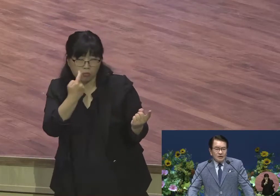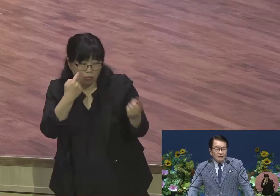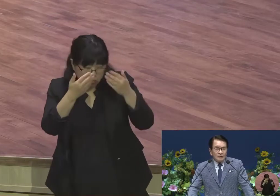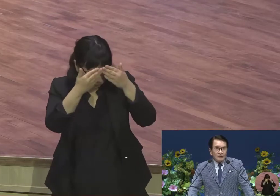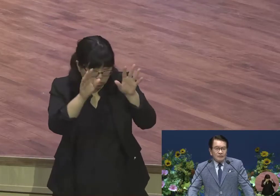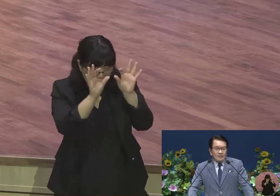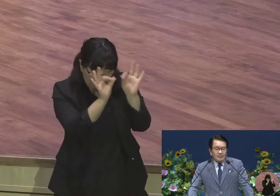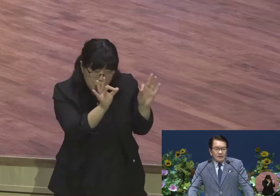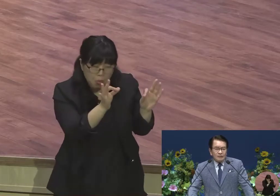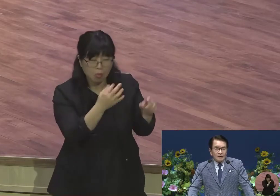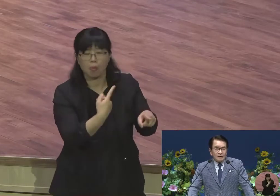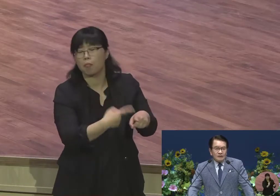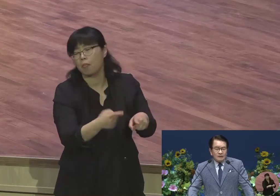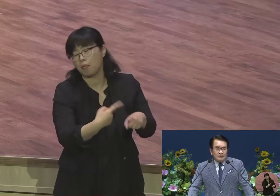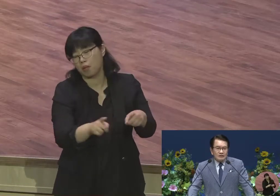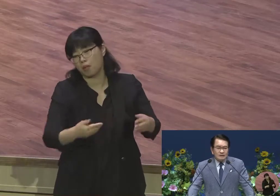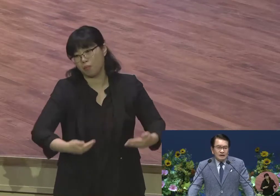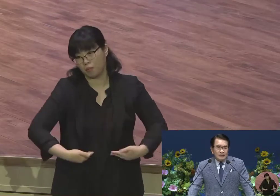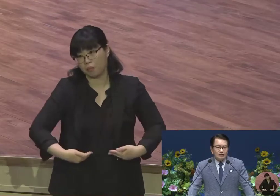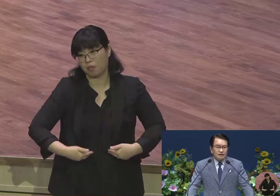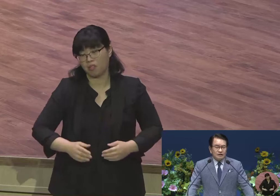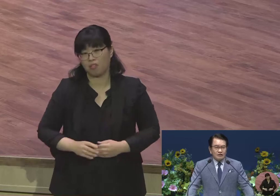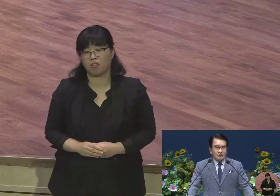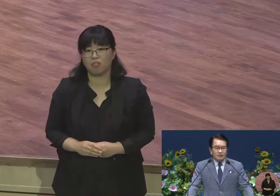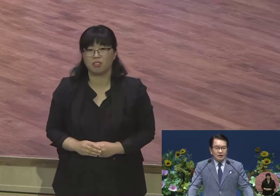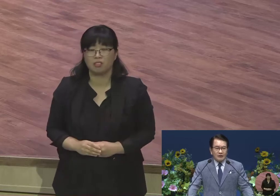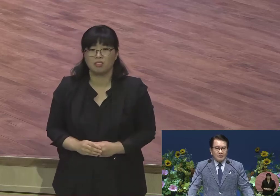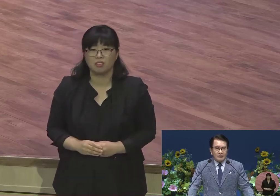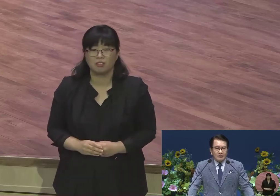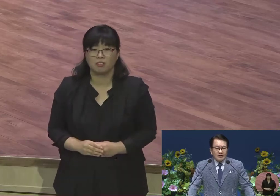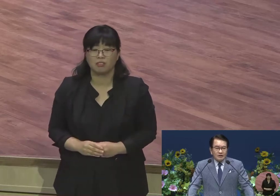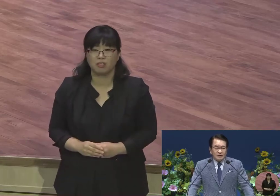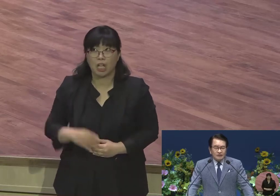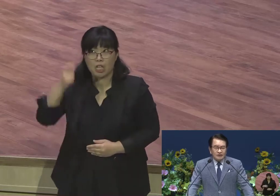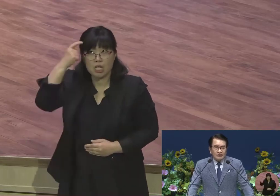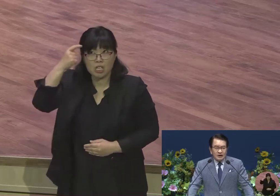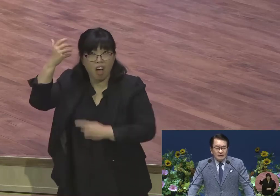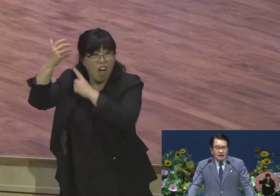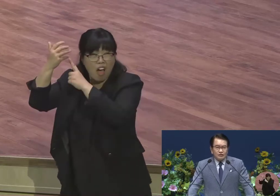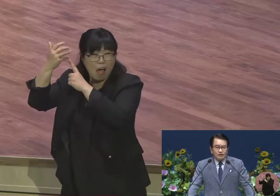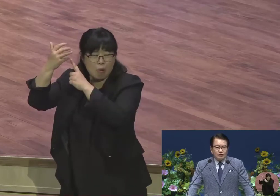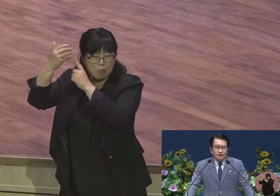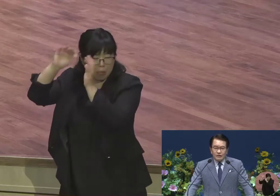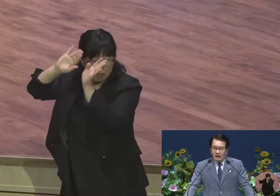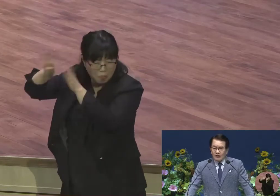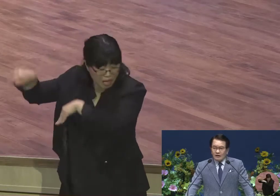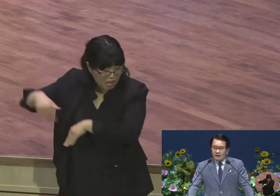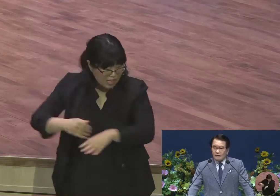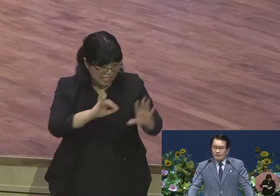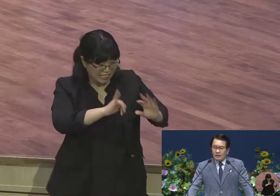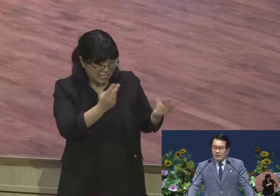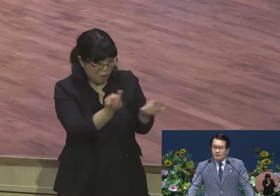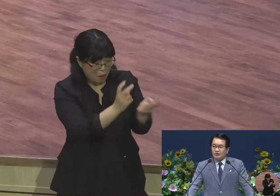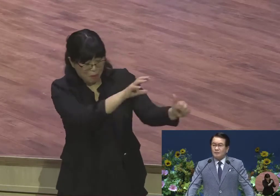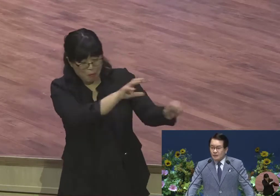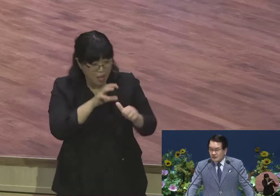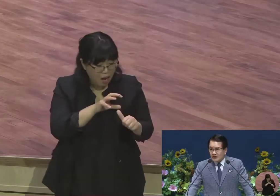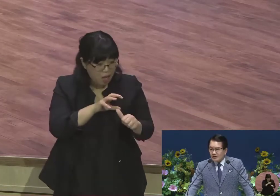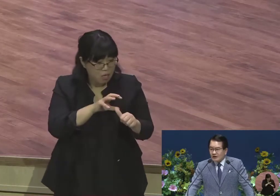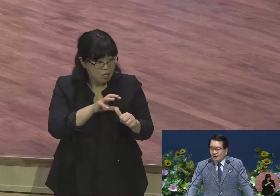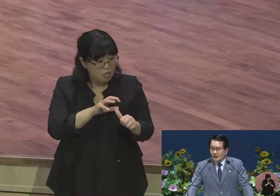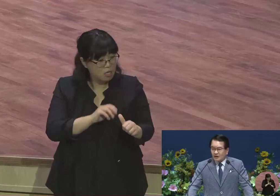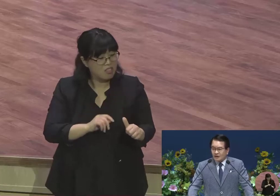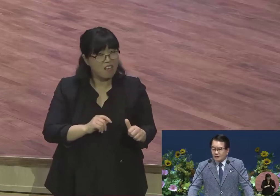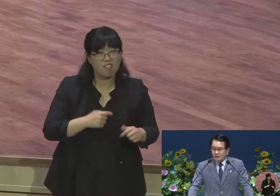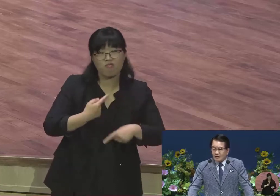그러니까 뭐 누가 이렇게 영적 시각에 육신 시각으로 돌아가면 영적 시각 가진 가족 중에 누구 하나가 영적으로 말하면 정신